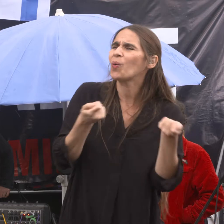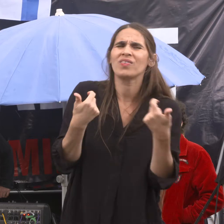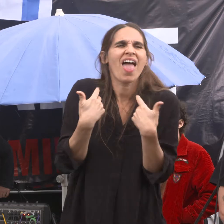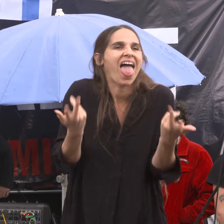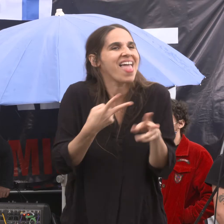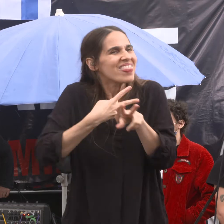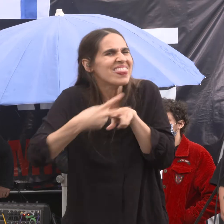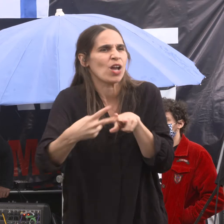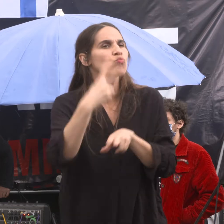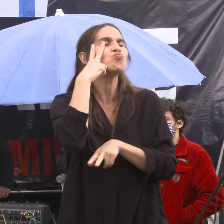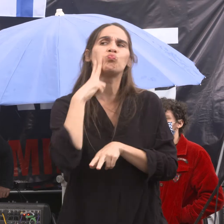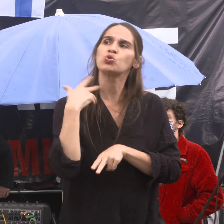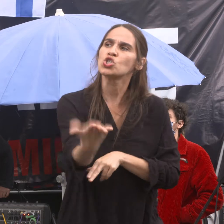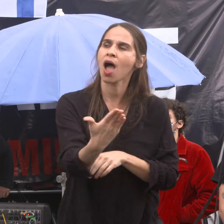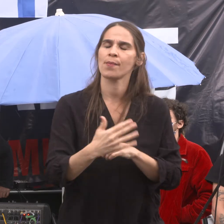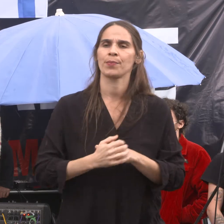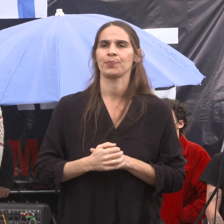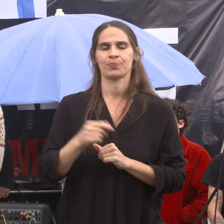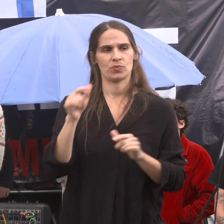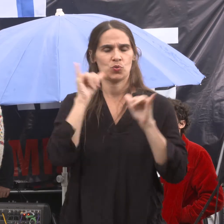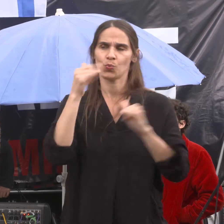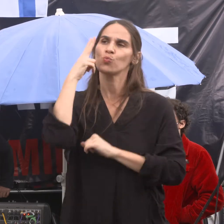ניקיון כפיים. בושה!